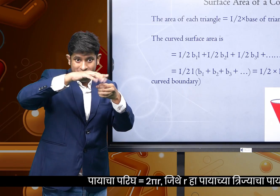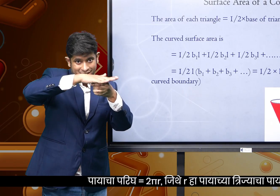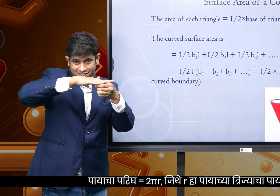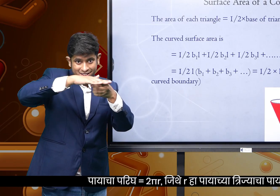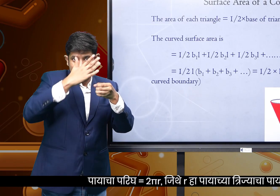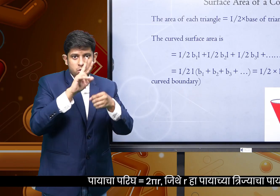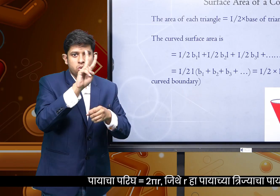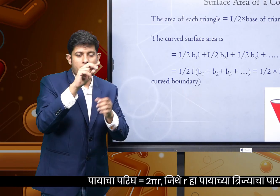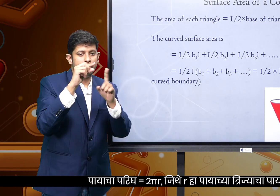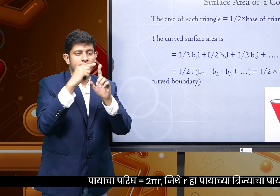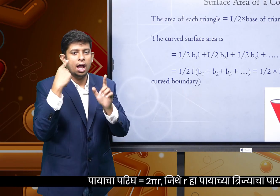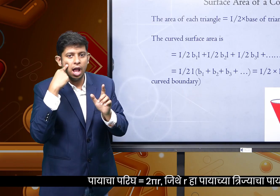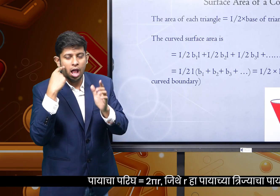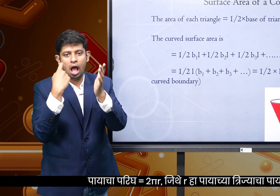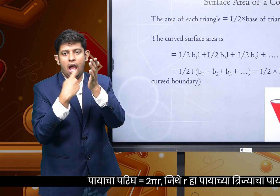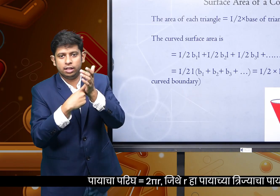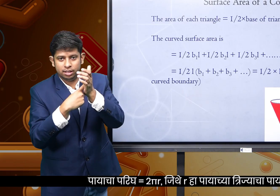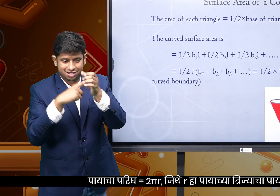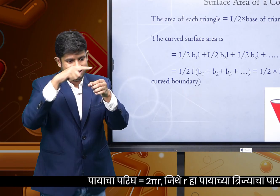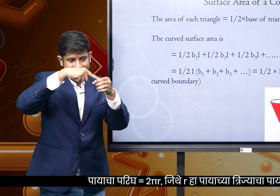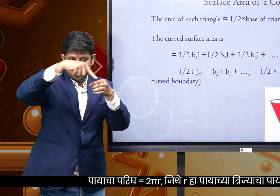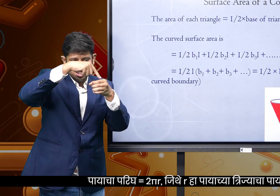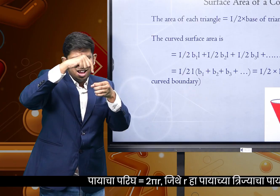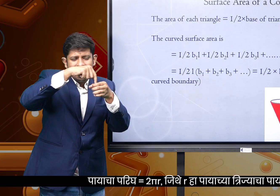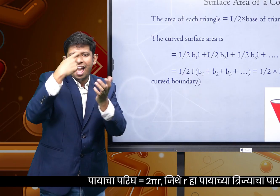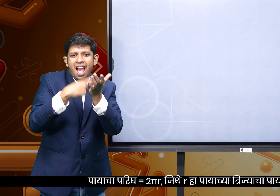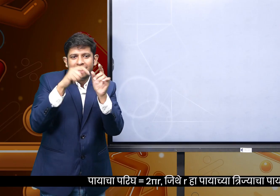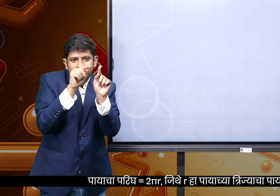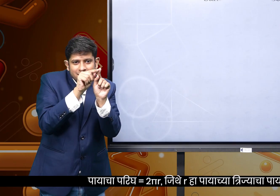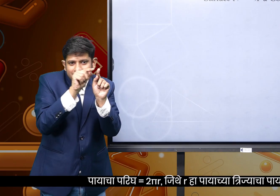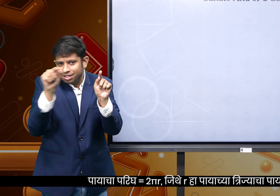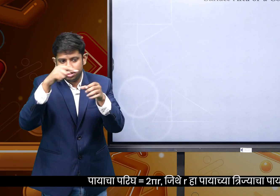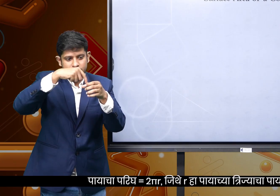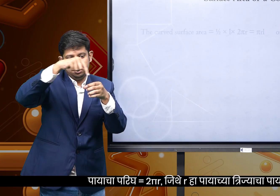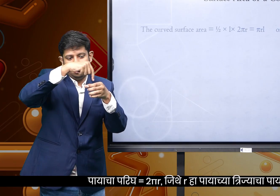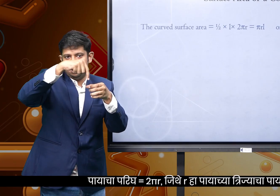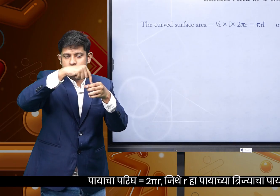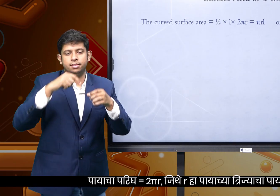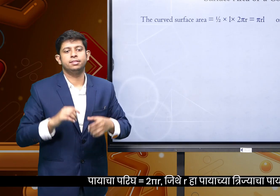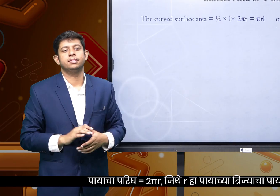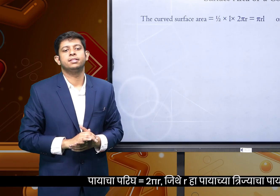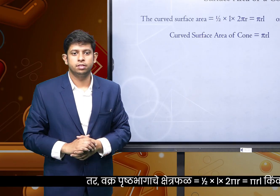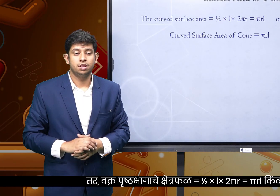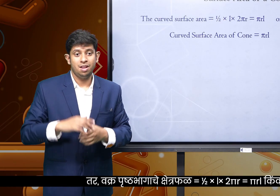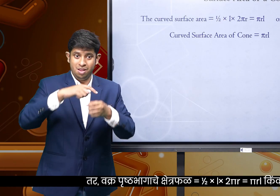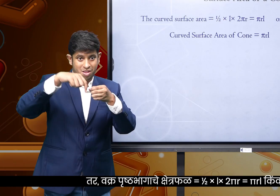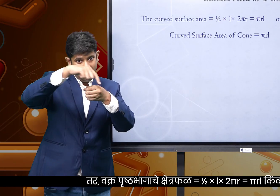पायाचा परिघ बरोबर 2πr, जिथे r हा पायाच्या त्रिज्येचा पाया आहे. तर वक्र